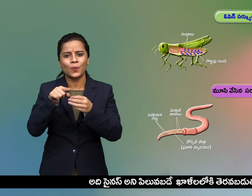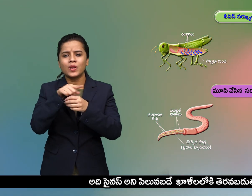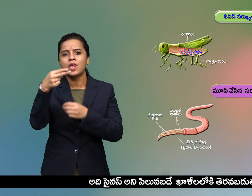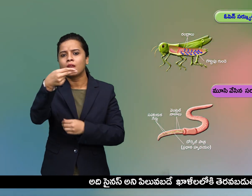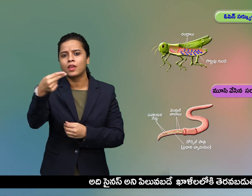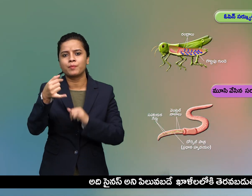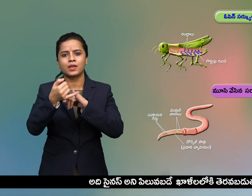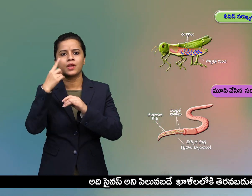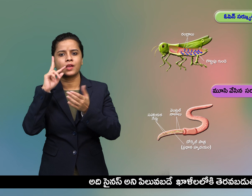తెరవబడుతుంది.